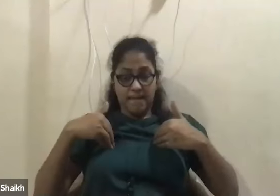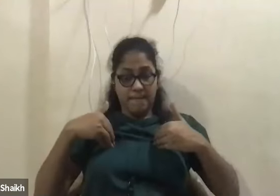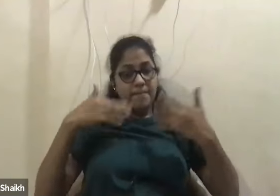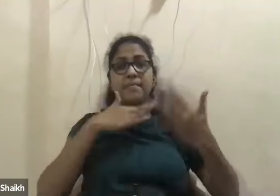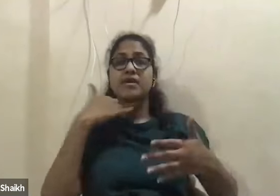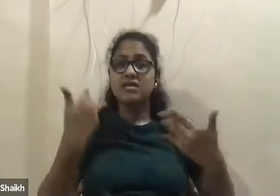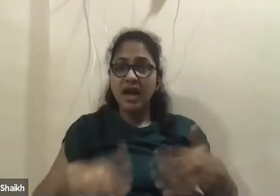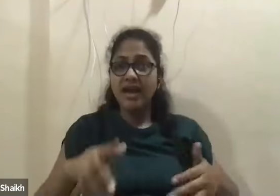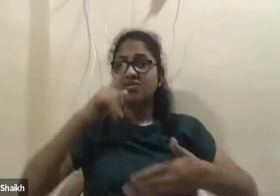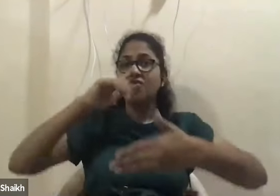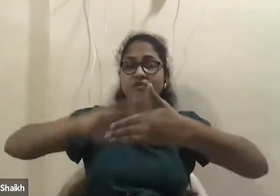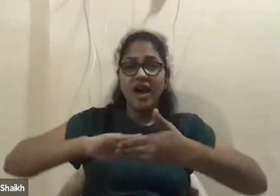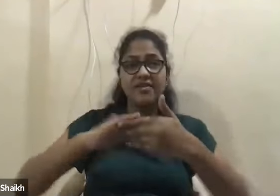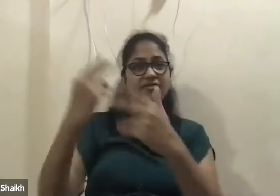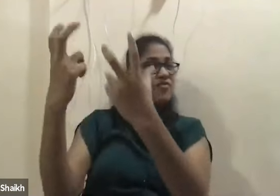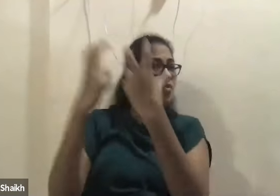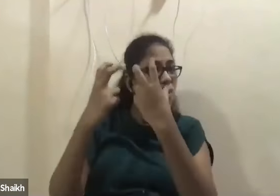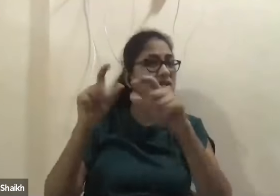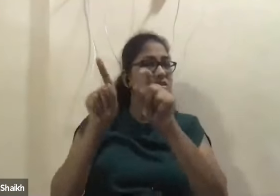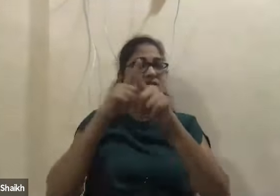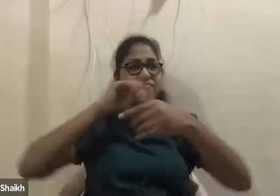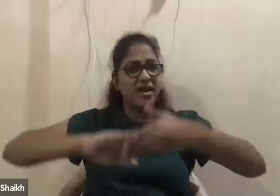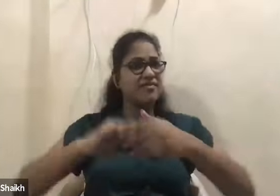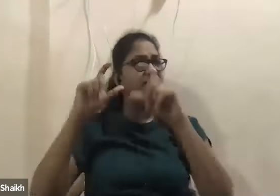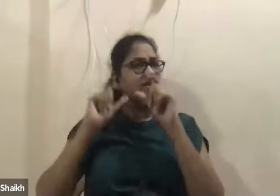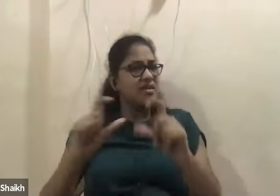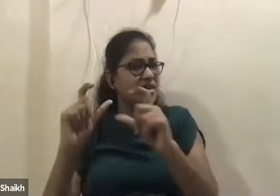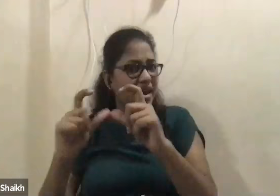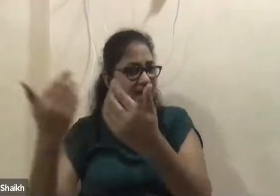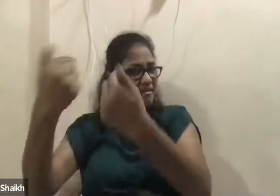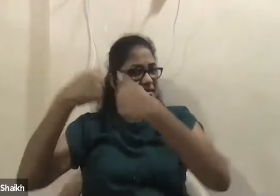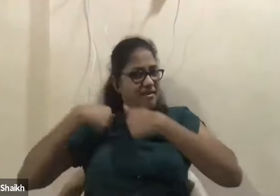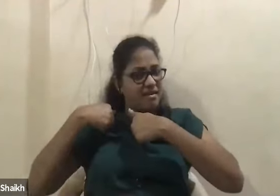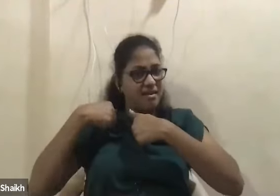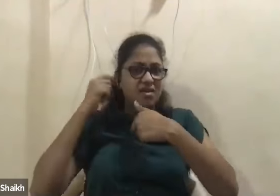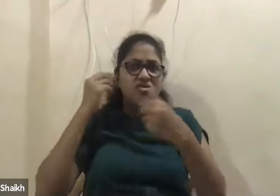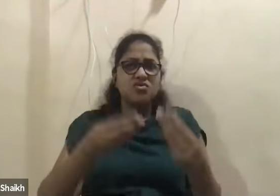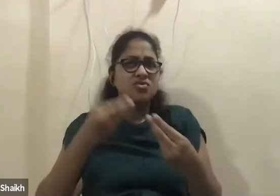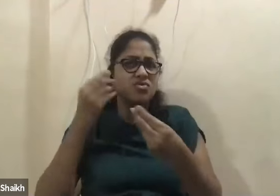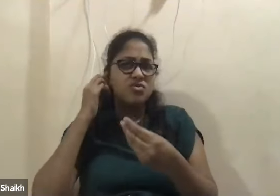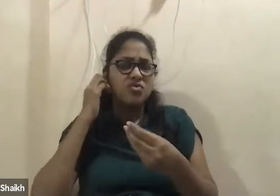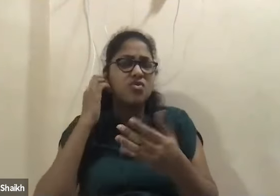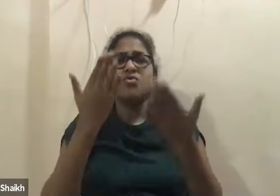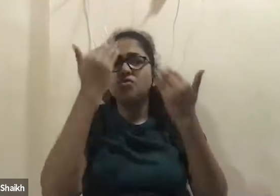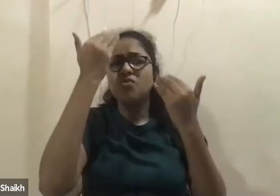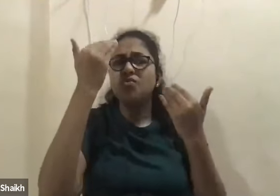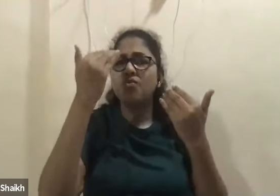वो जब मेरा इतना ध्यान रख रही है, she was the one who was taking care of him, then why wouldn't she get anything?